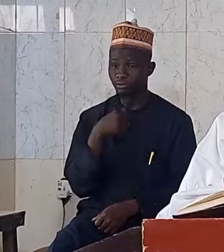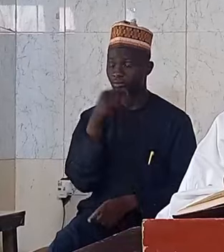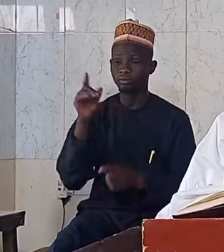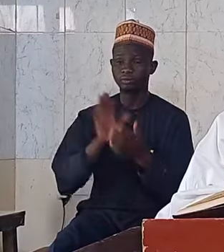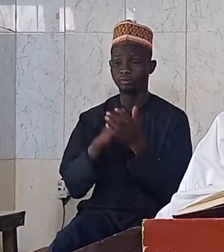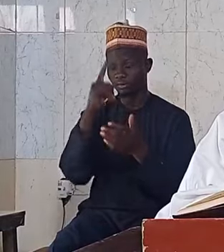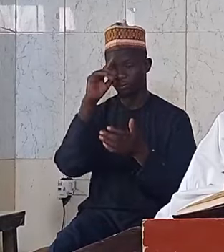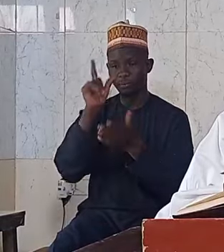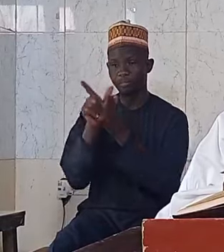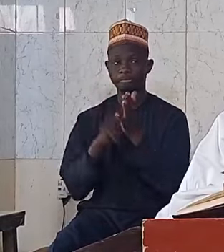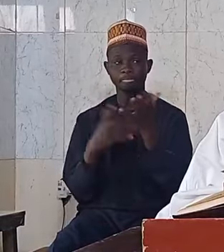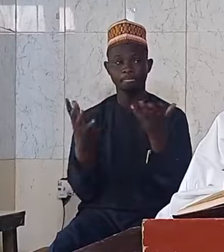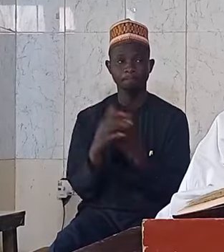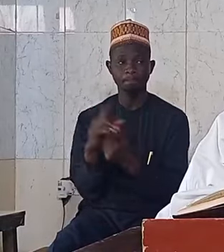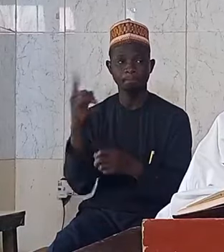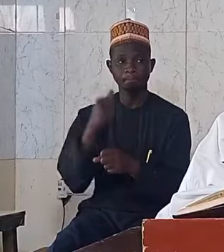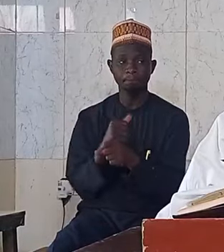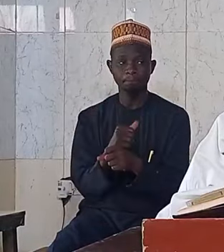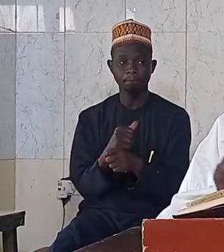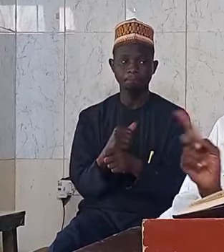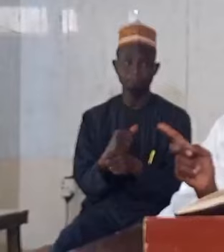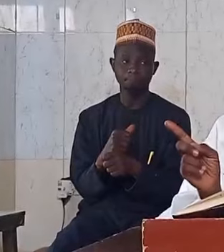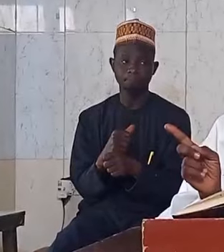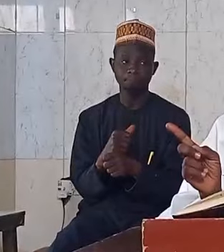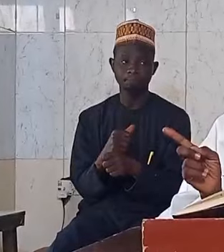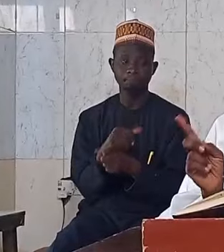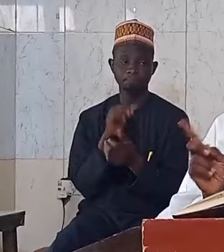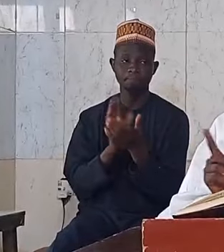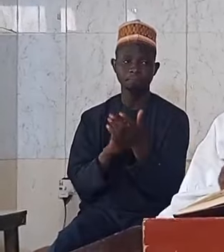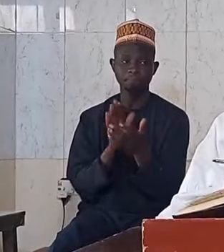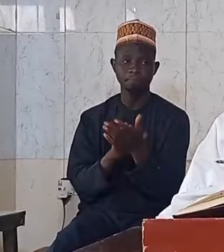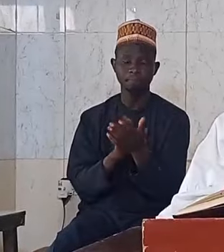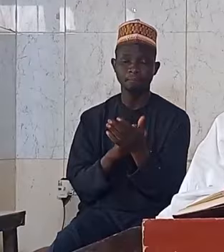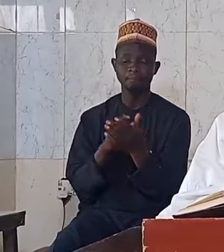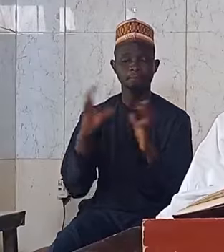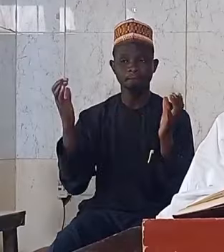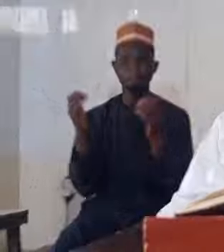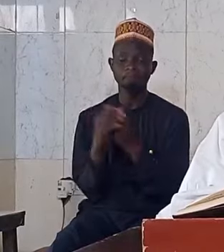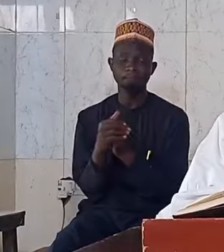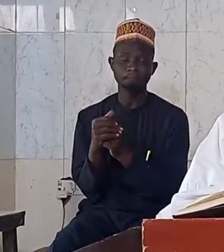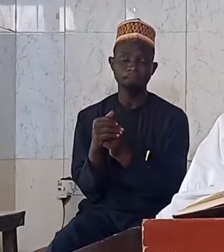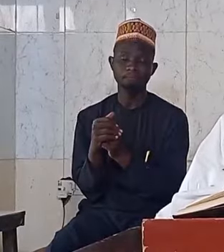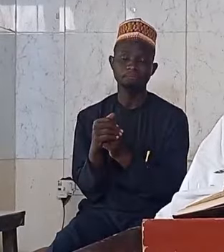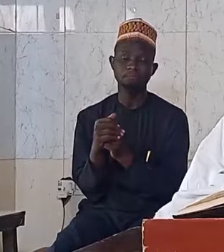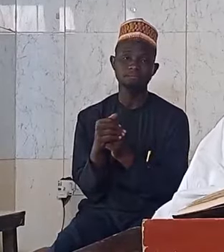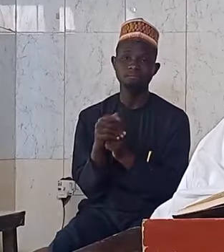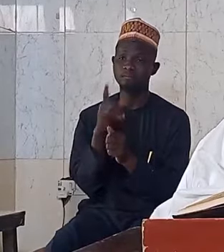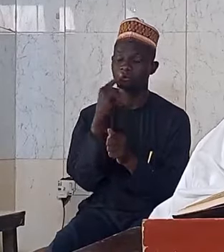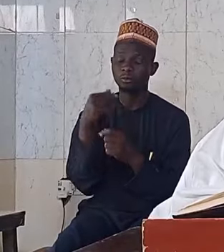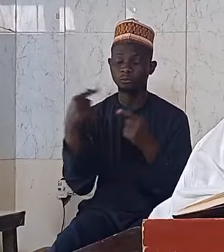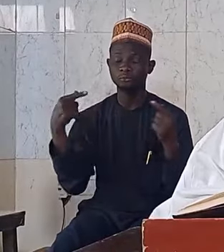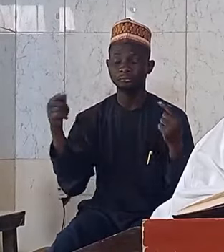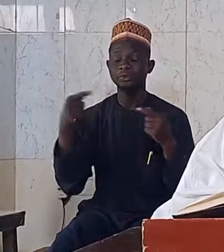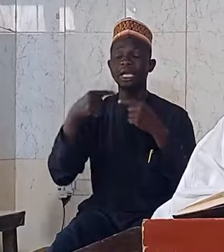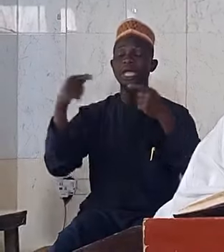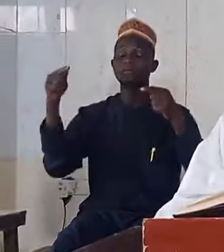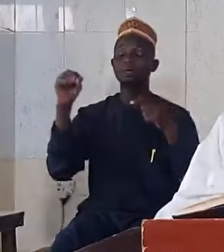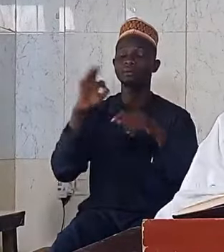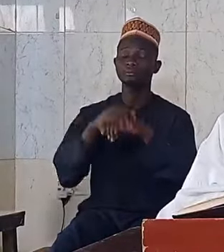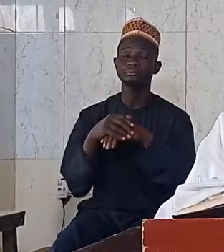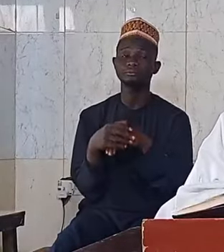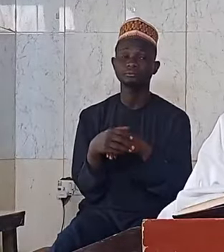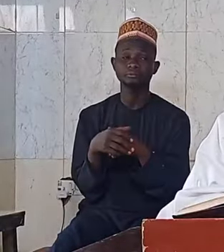bace nahwu ina yake samun sa a makaranta a aji yawwa wannan suna ce masa mene na'at haqiqi